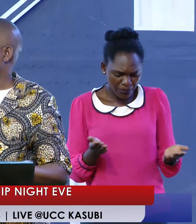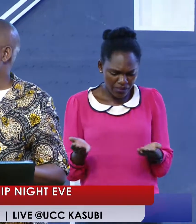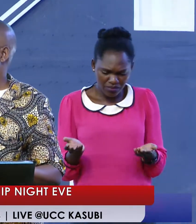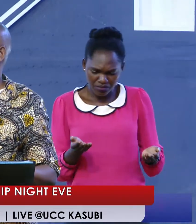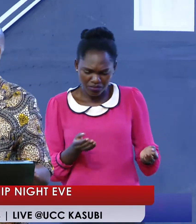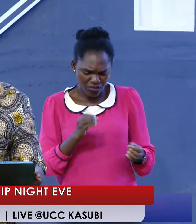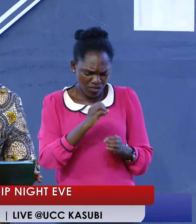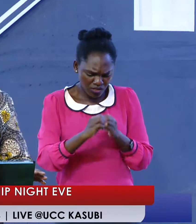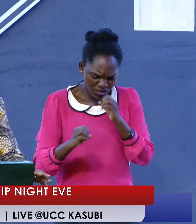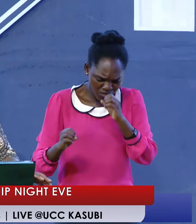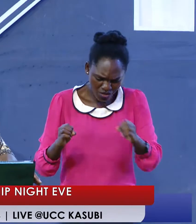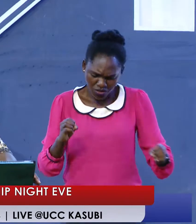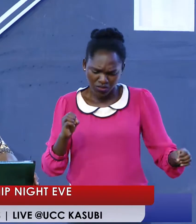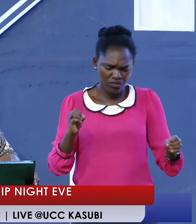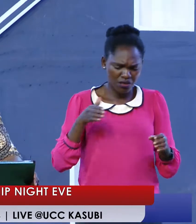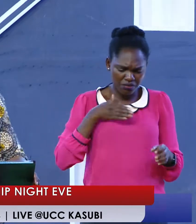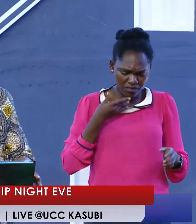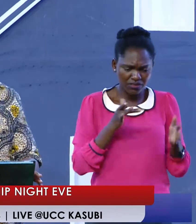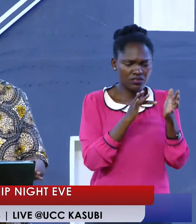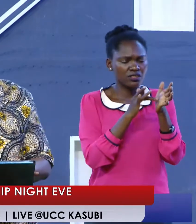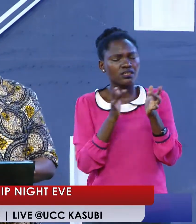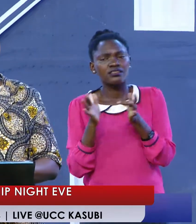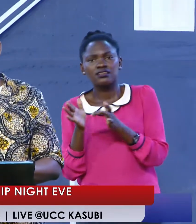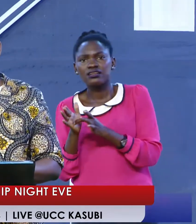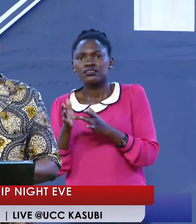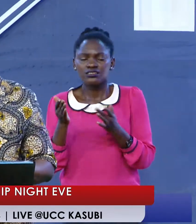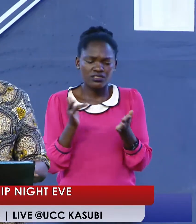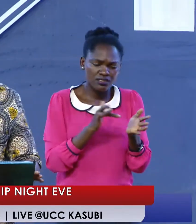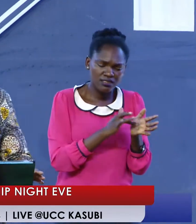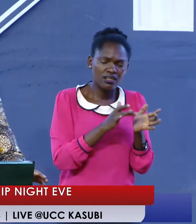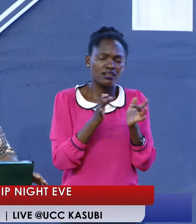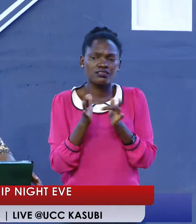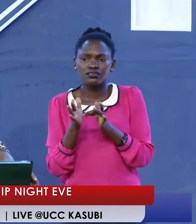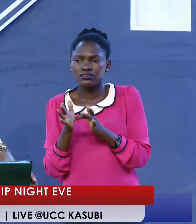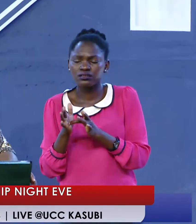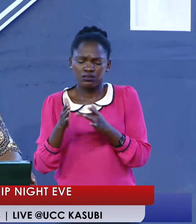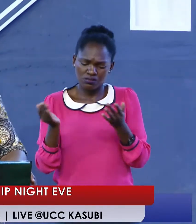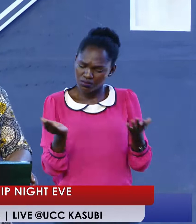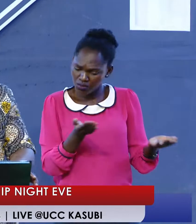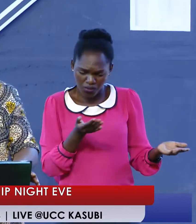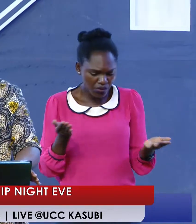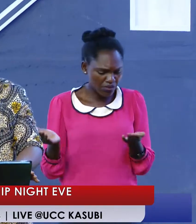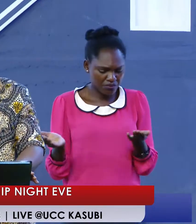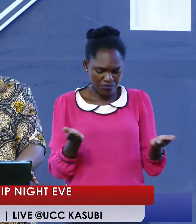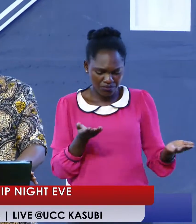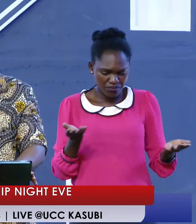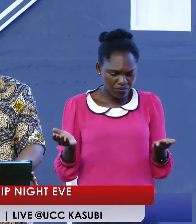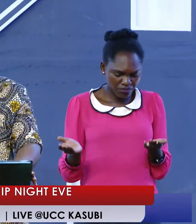Nonya Yesu wange Oliwa Yesu wange